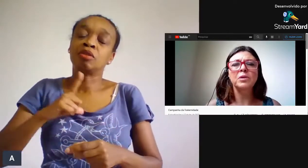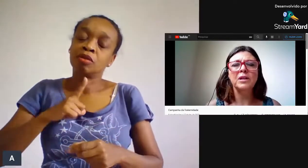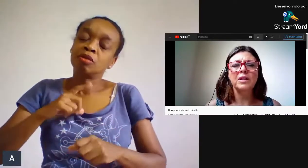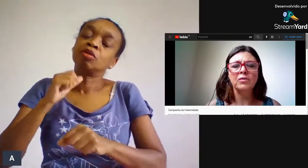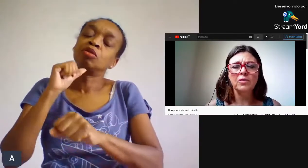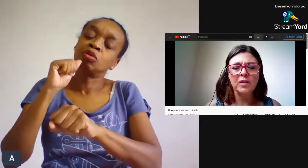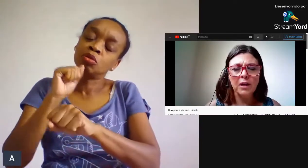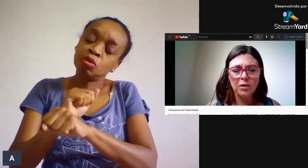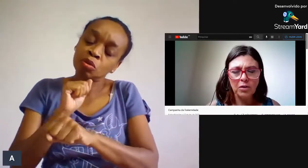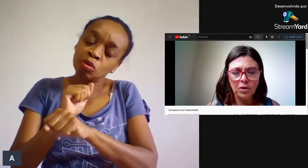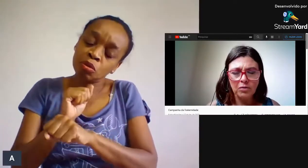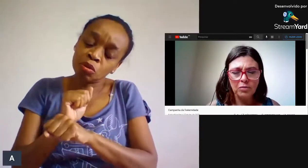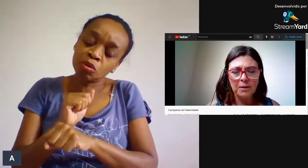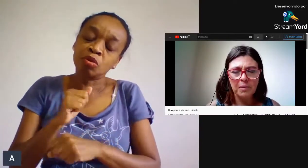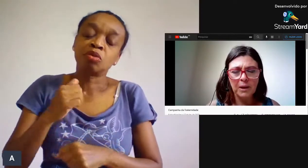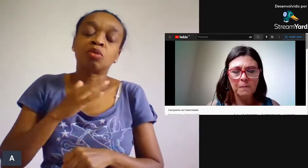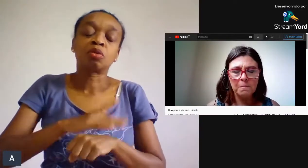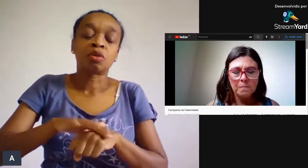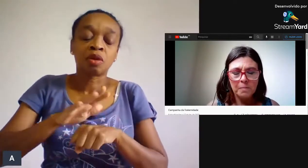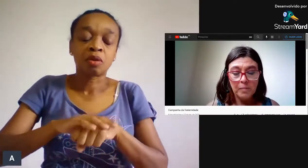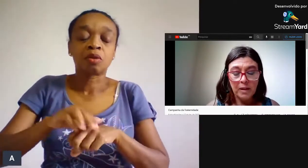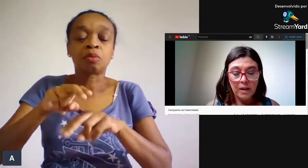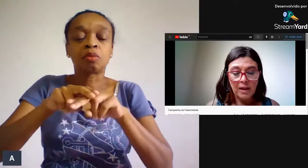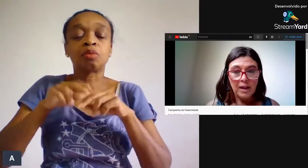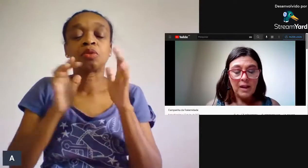consolação por Cristo, Senhor nosso. Amém.